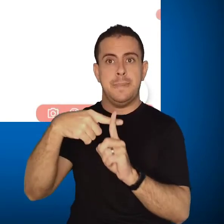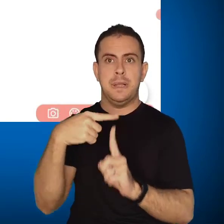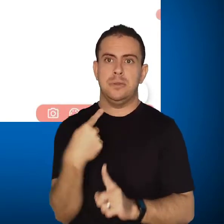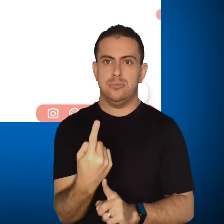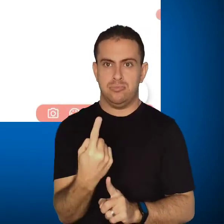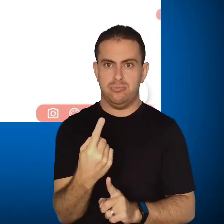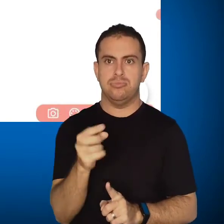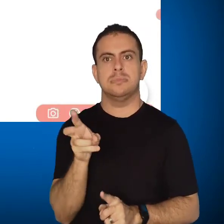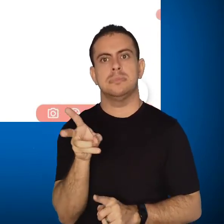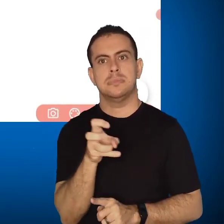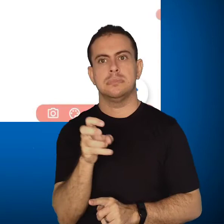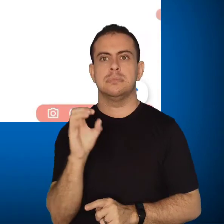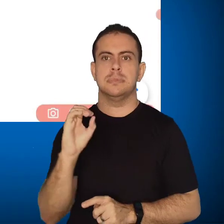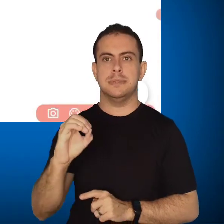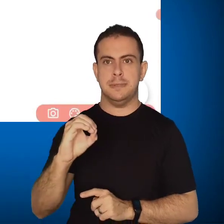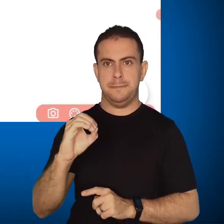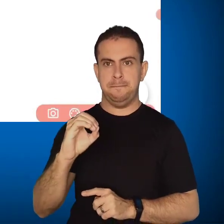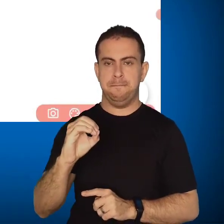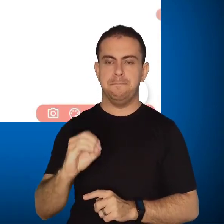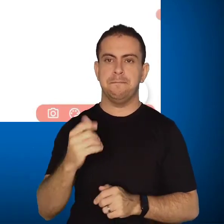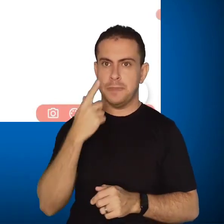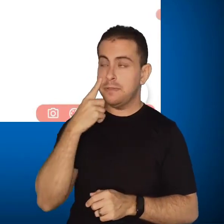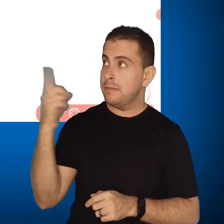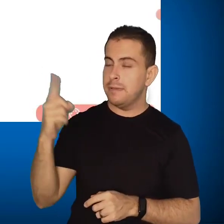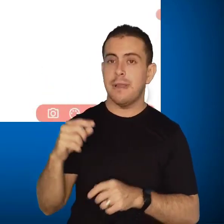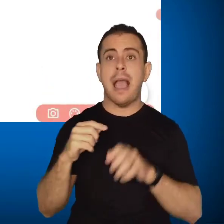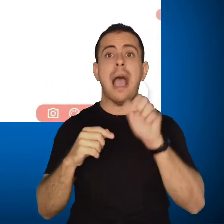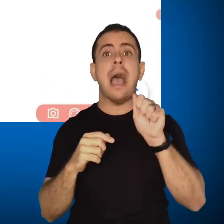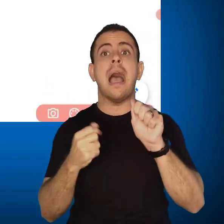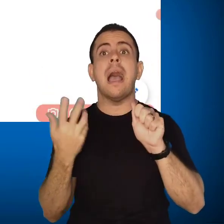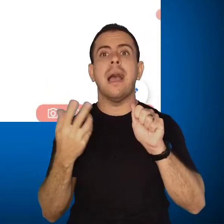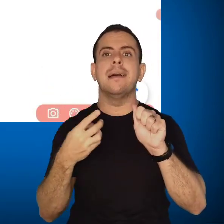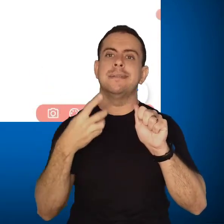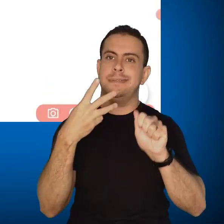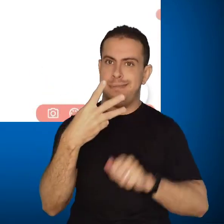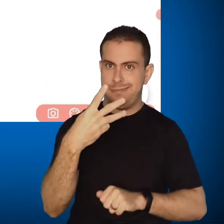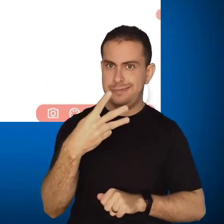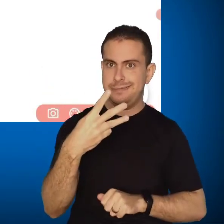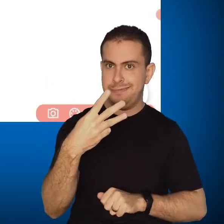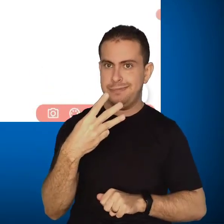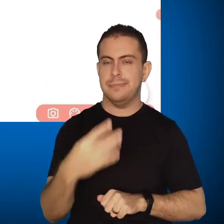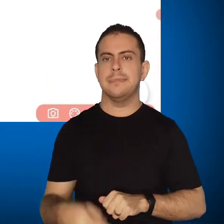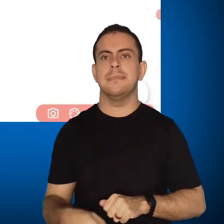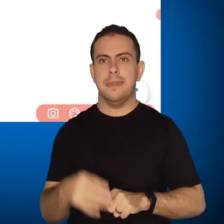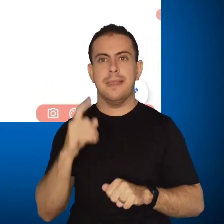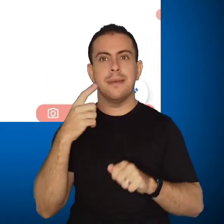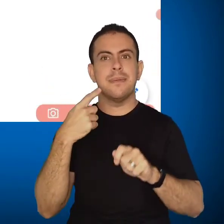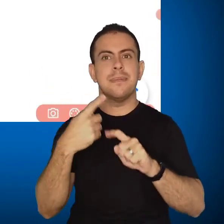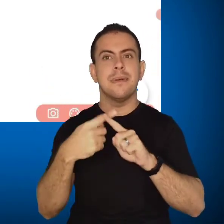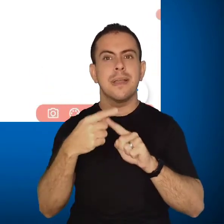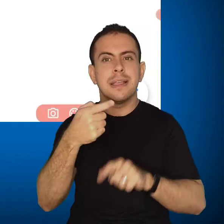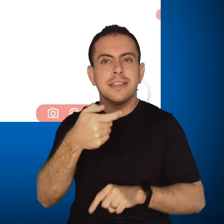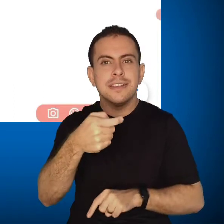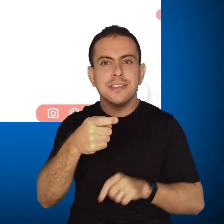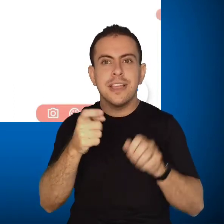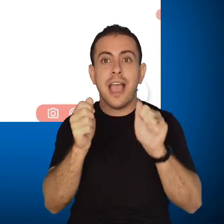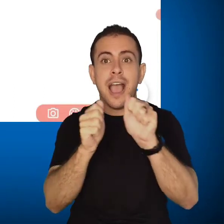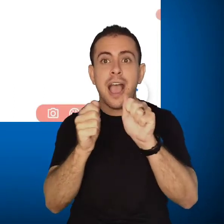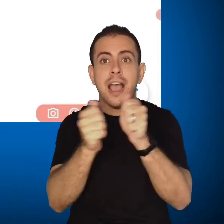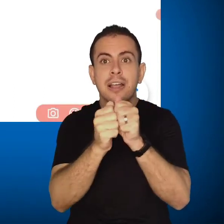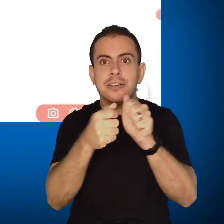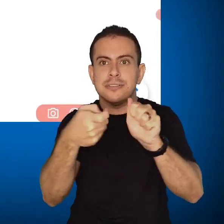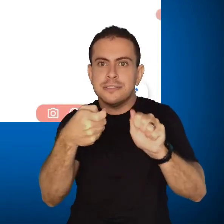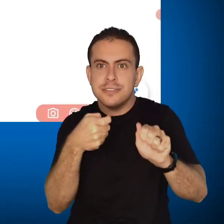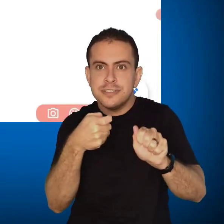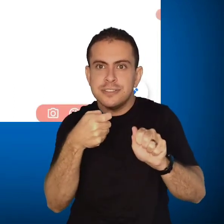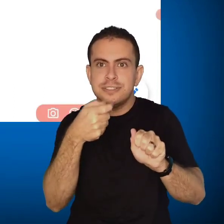mais 1, por exemplo, igual a zero. Então você está vendo aqui que o a dessa equação é o 3, né? É o coeficiente de x ao quadrado, né? O termo que